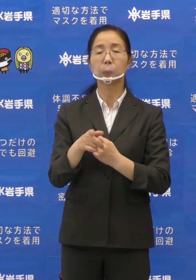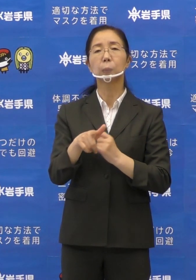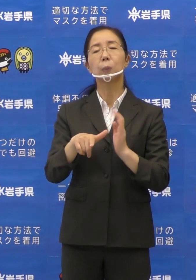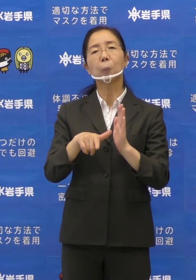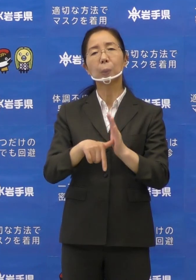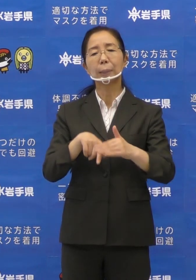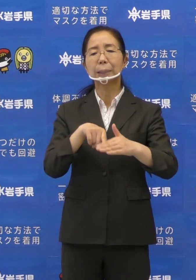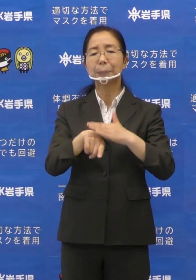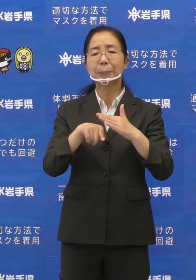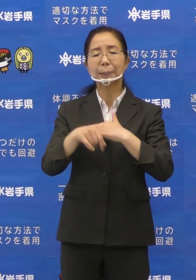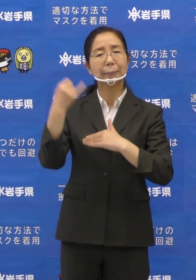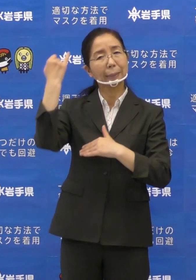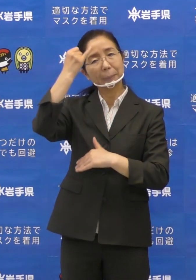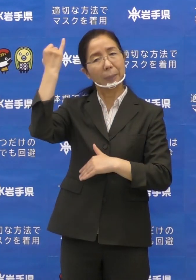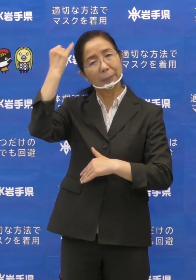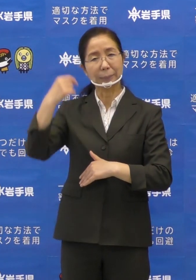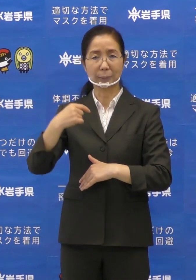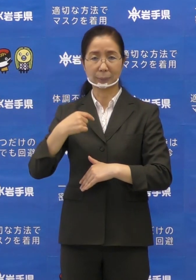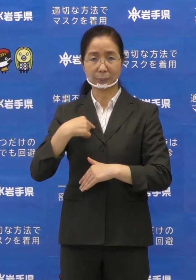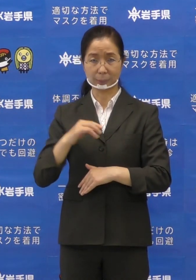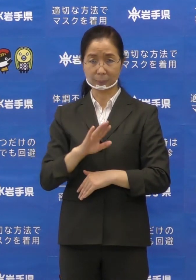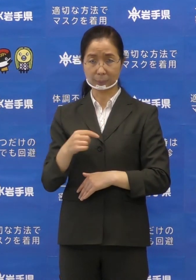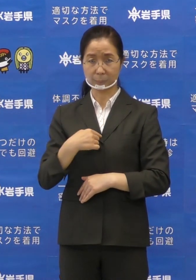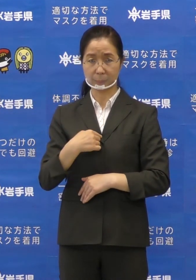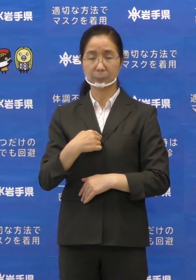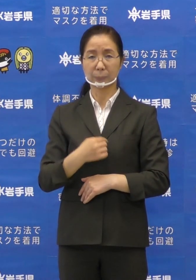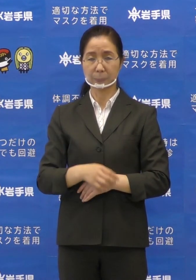そういうイメージで